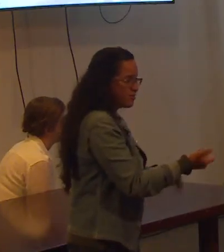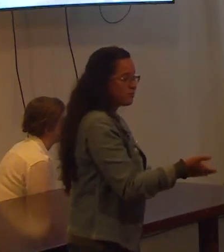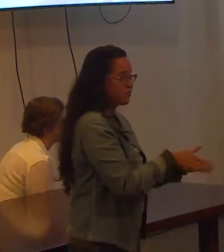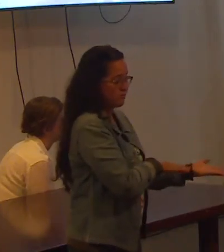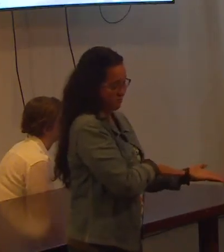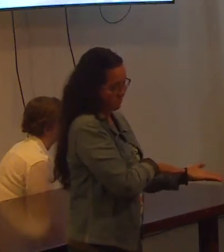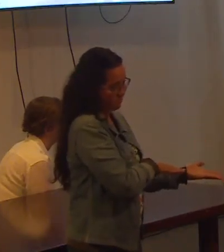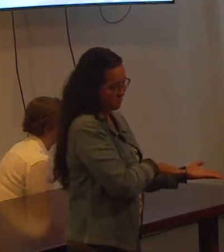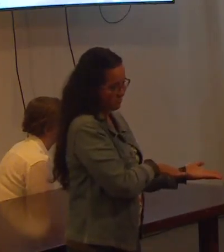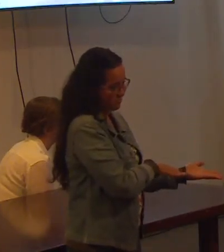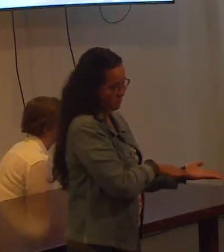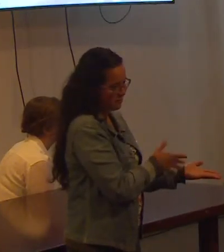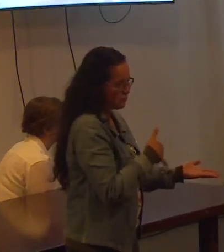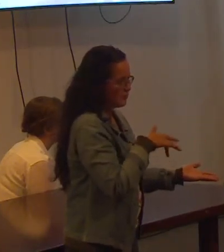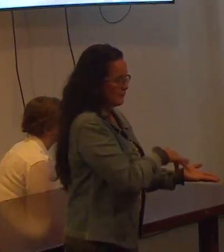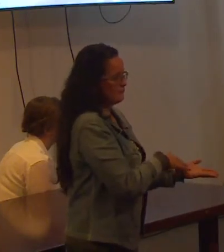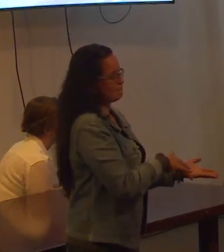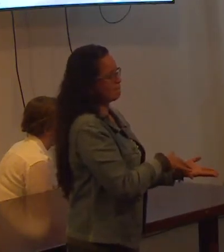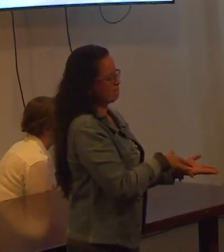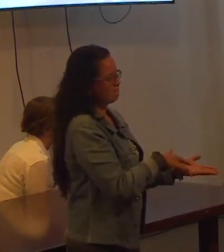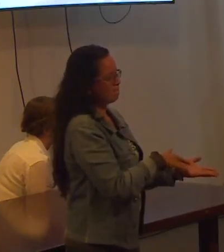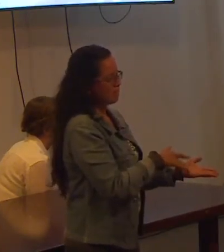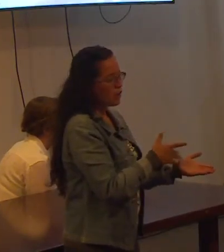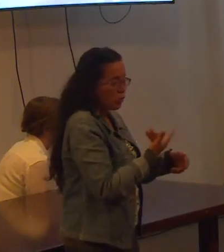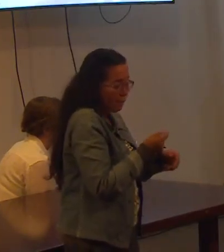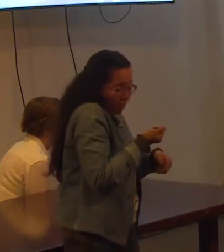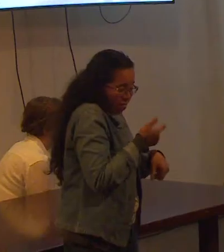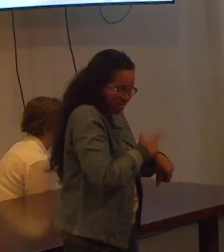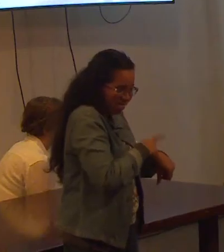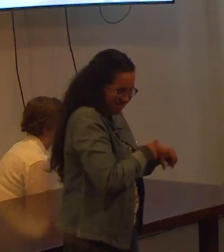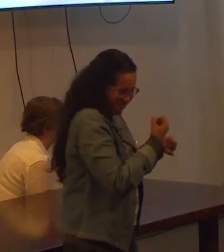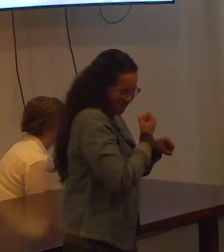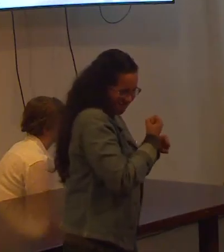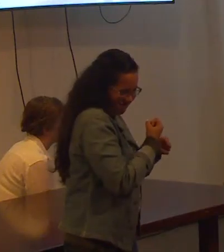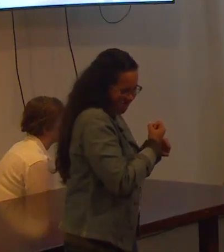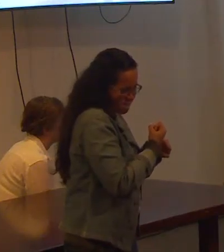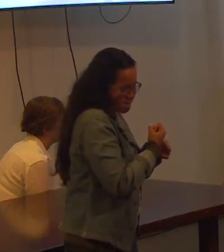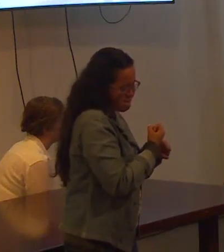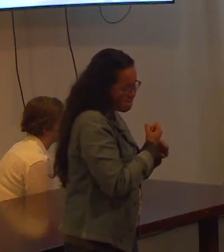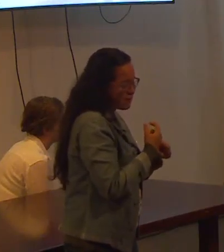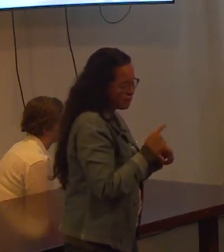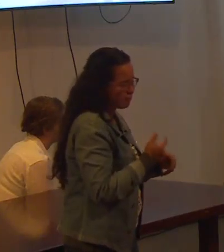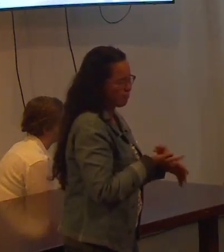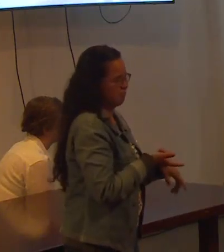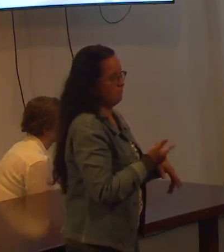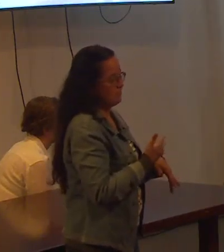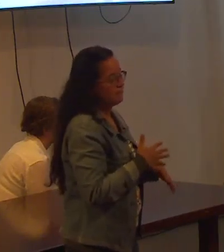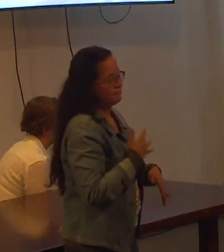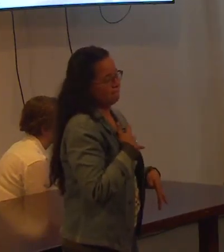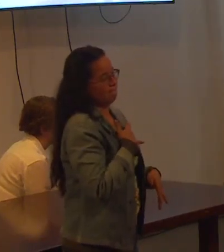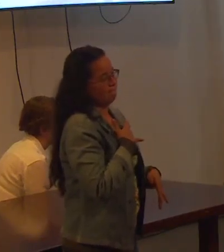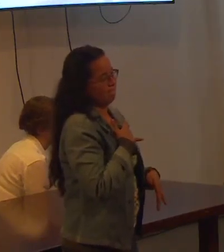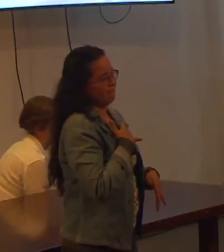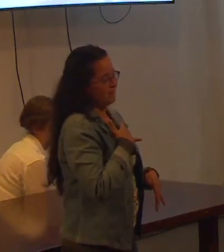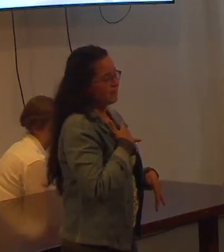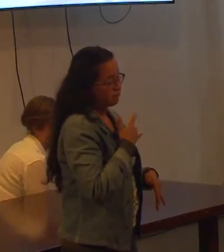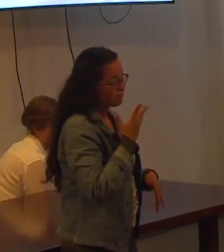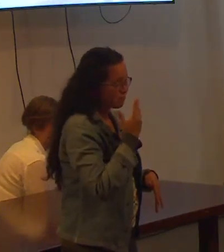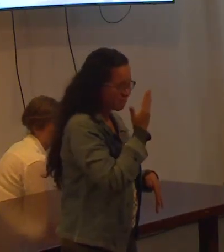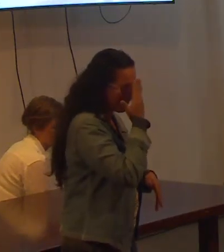fallecido, y a pesar de que fue muy poco el tiempo que trabajé con esa persona, el saber eso